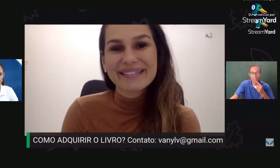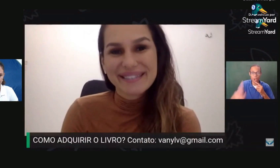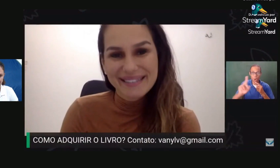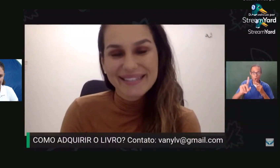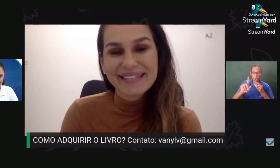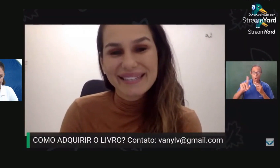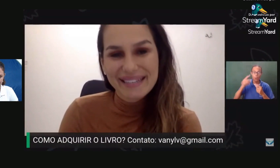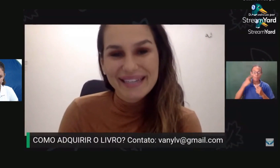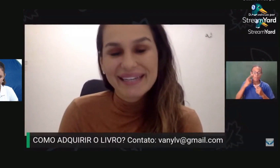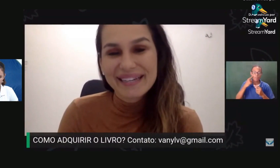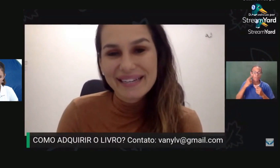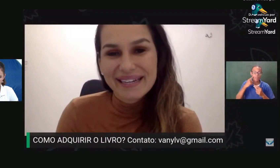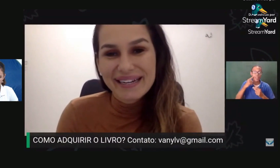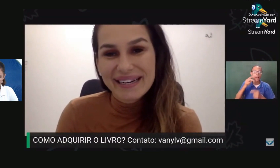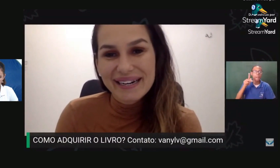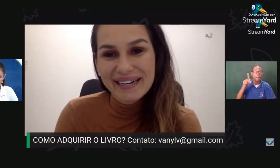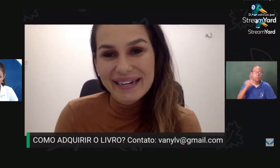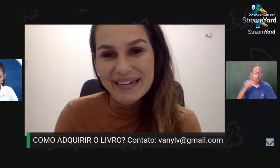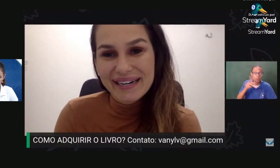as correções.